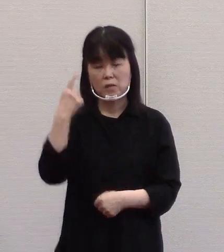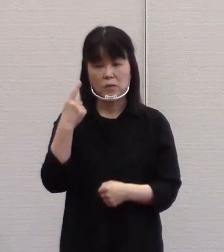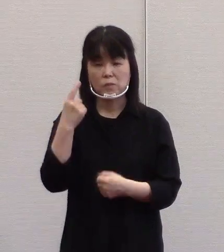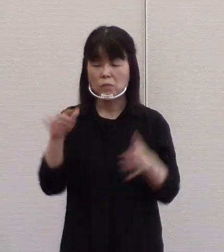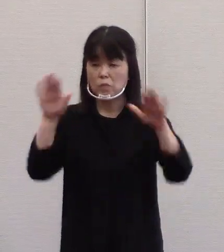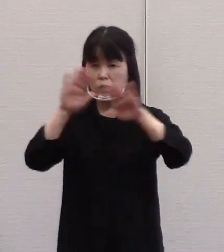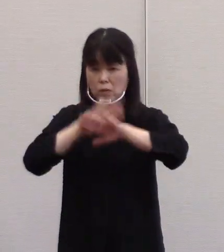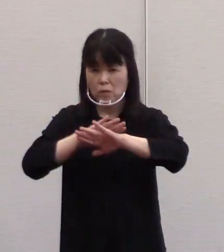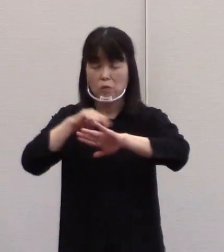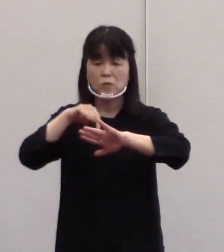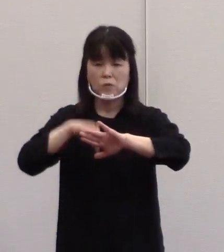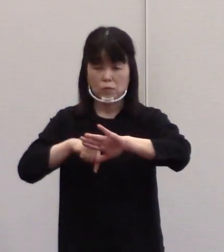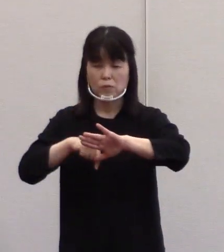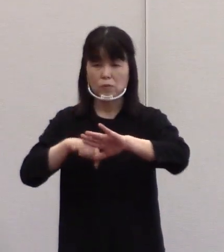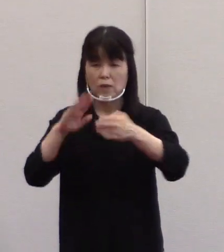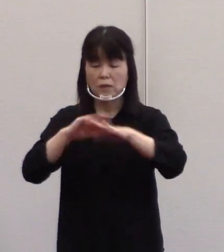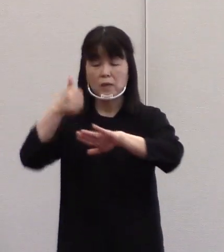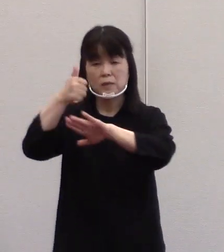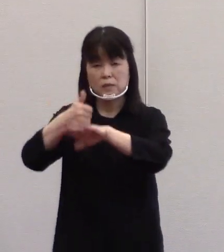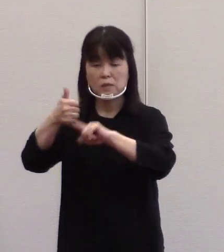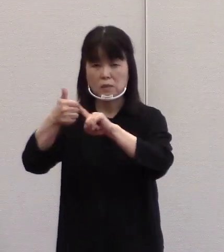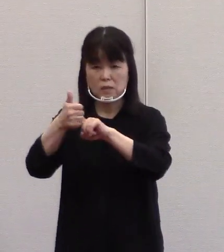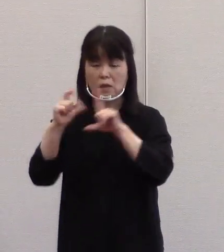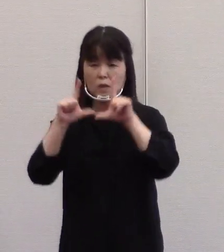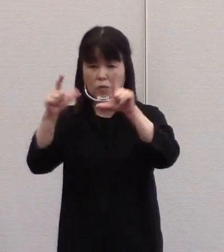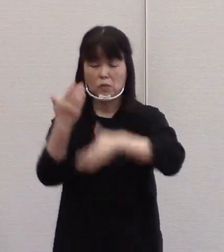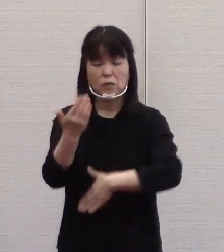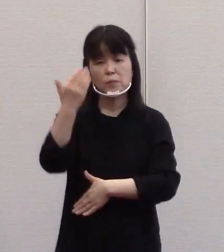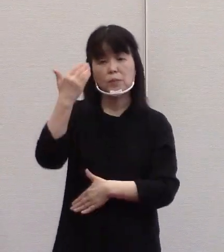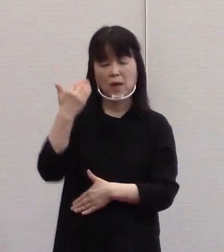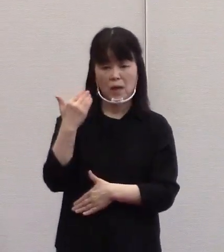会見より前に確認された時点で、